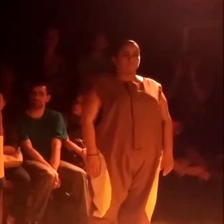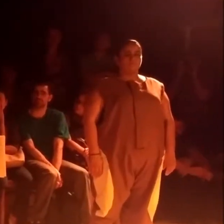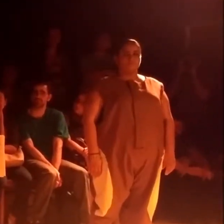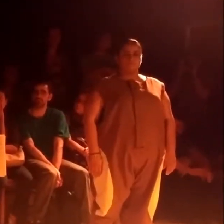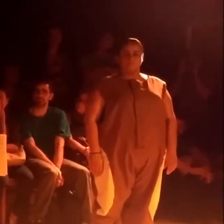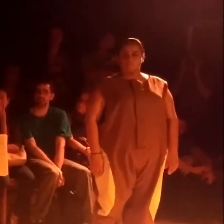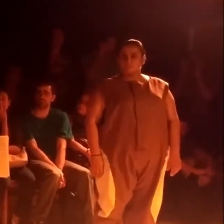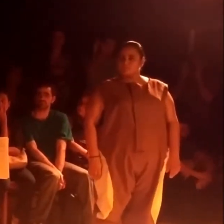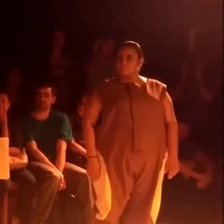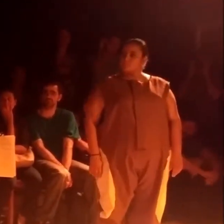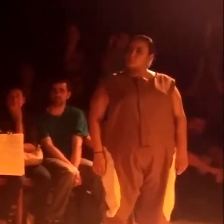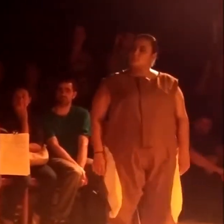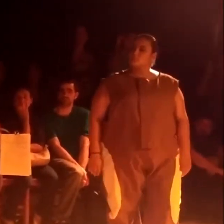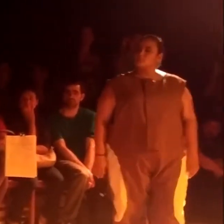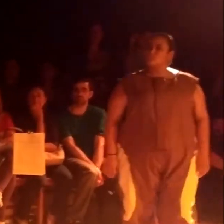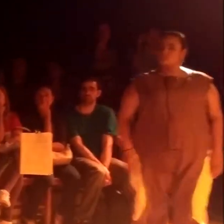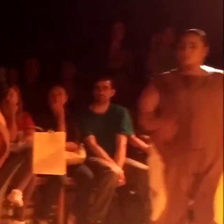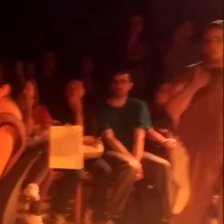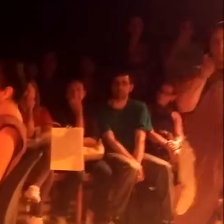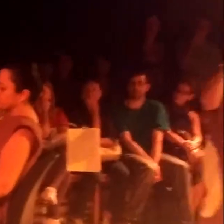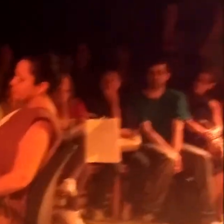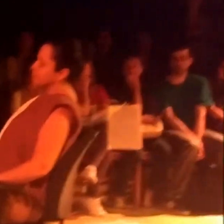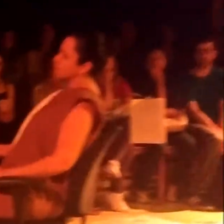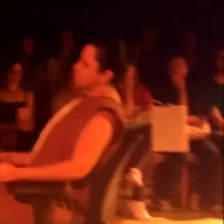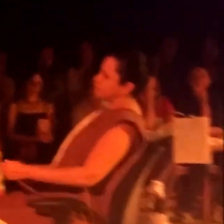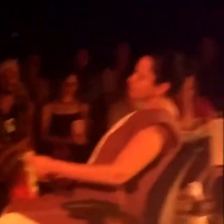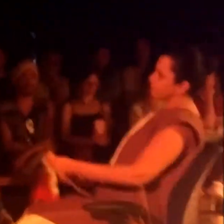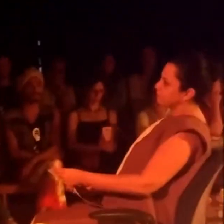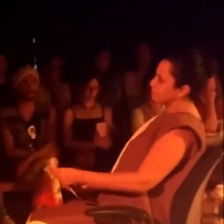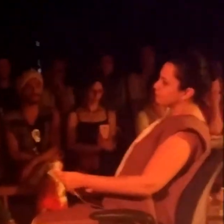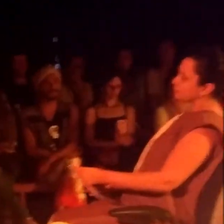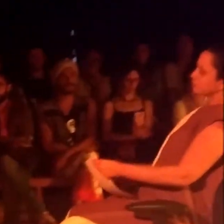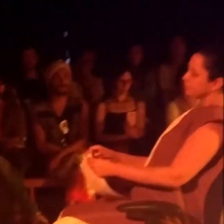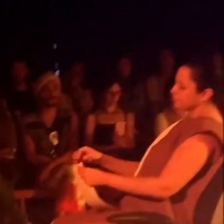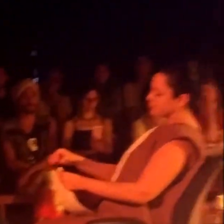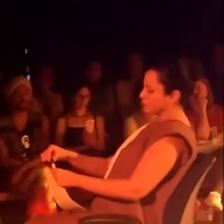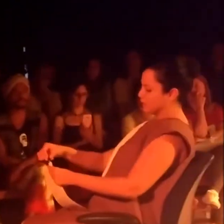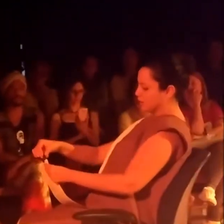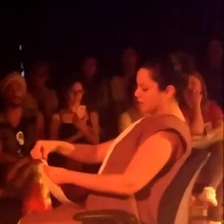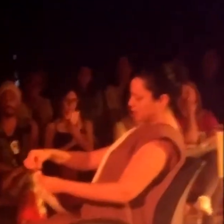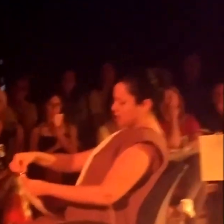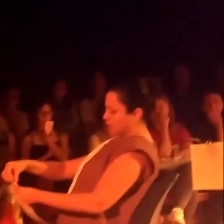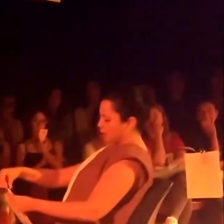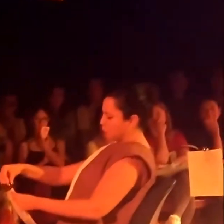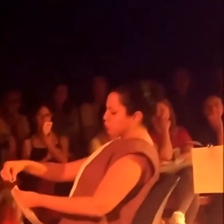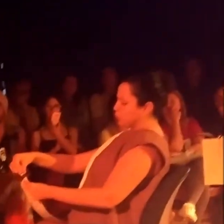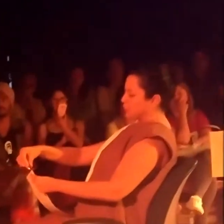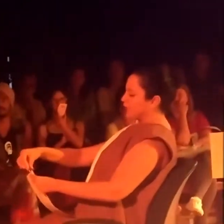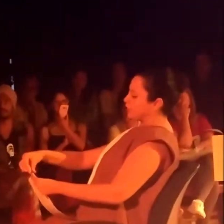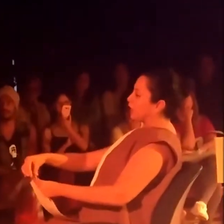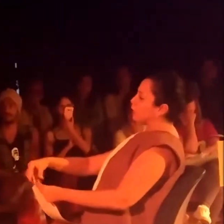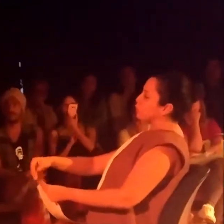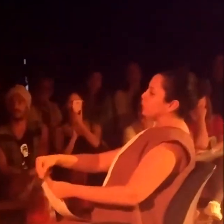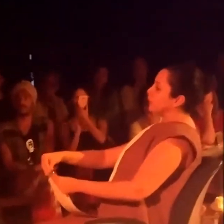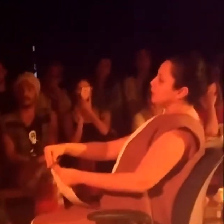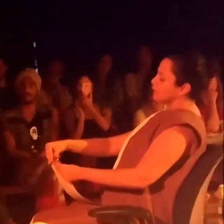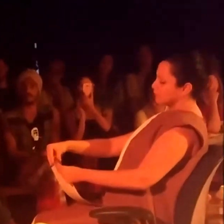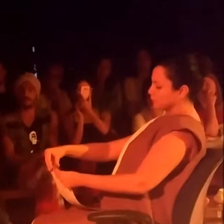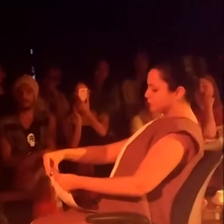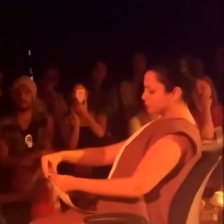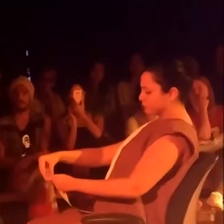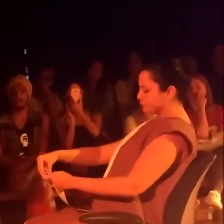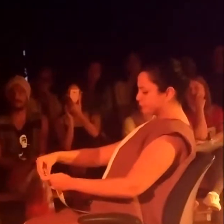Nome? Arte ou meu sou? Endereço? Boulevard de la République.